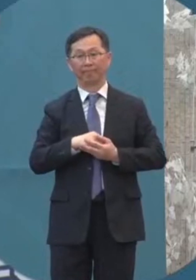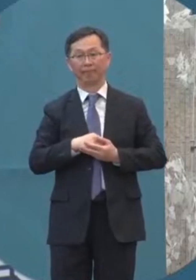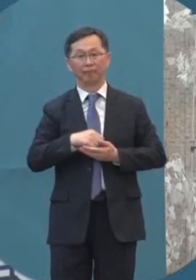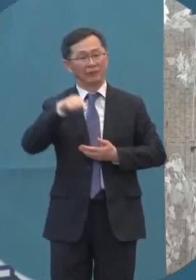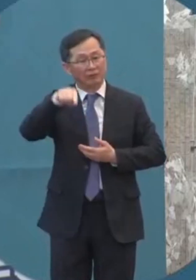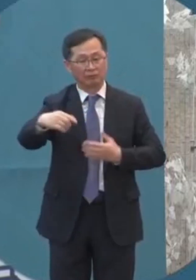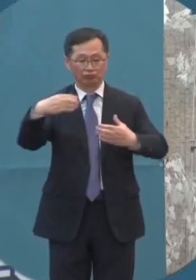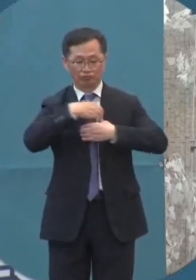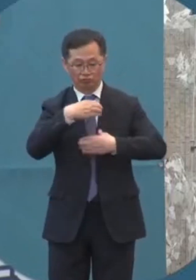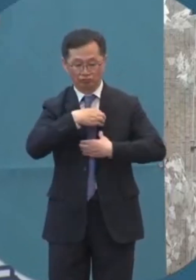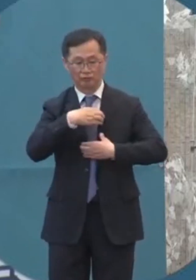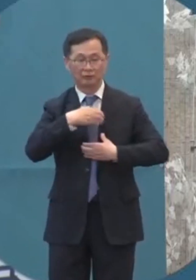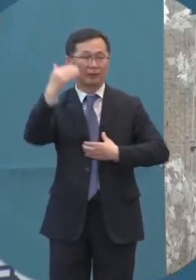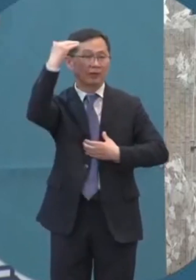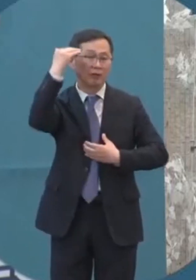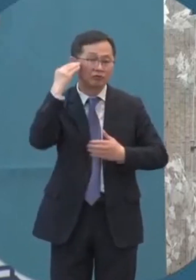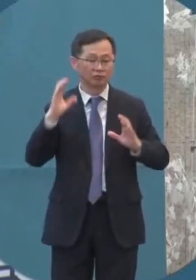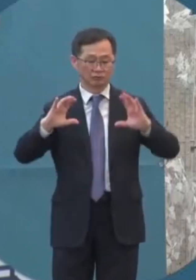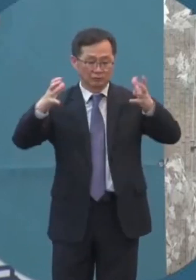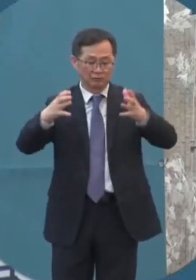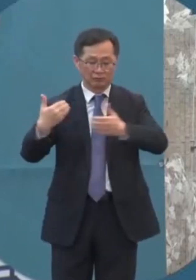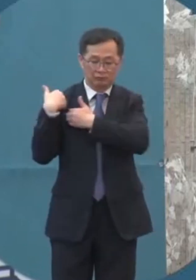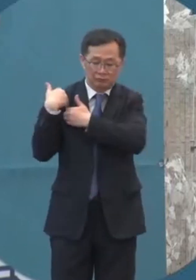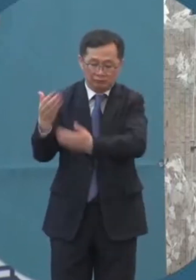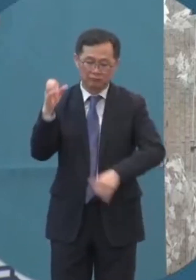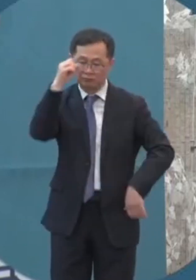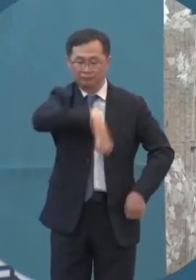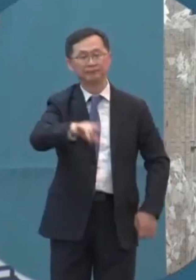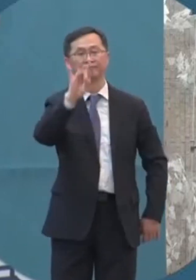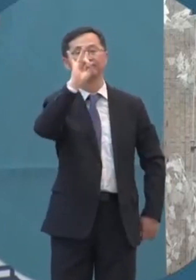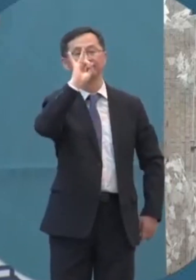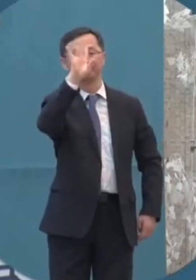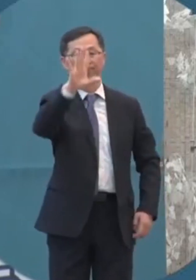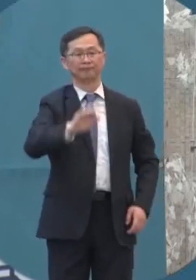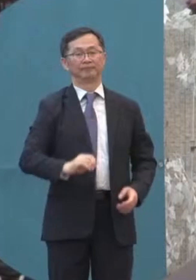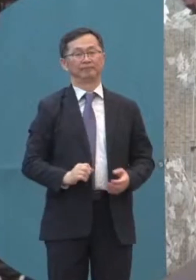이 위기의 대한민국 이대로 방치할 수 없습니다.